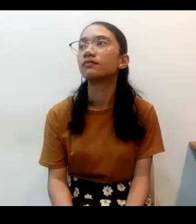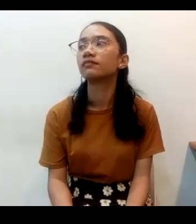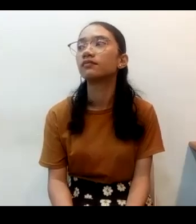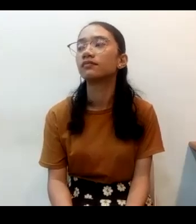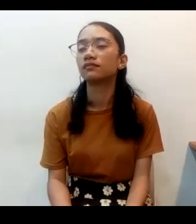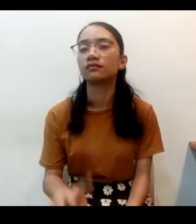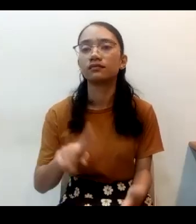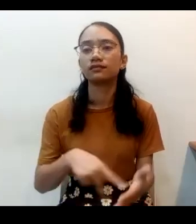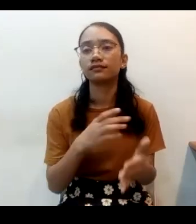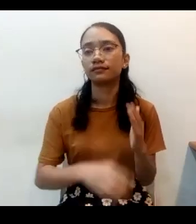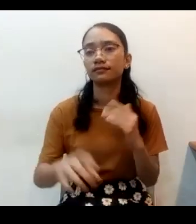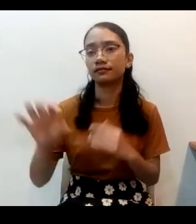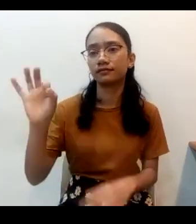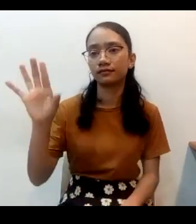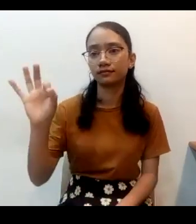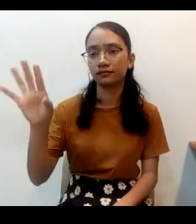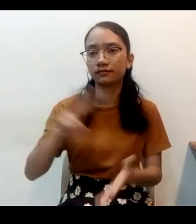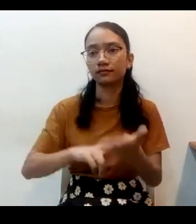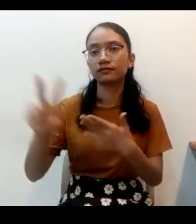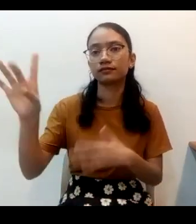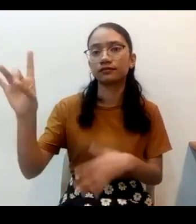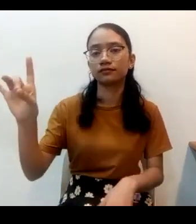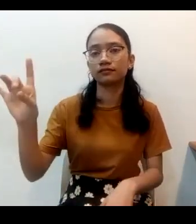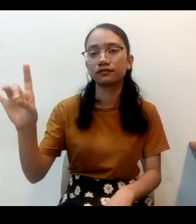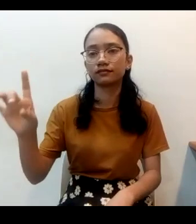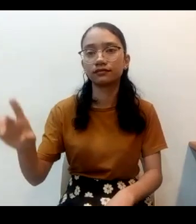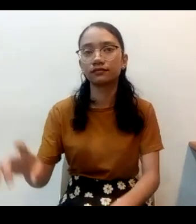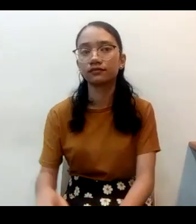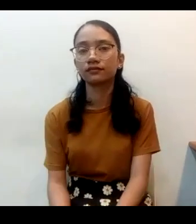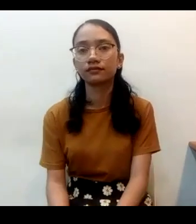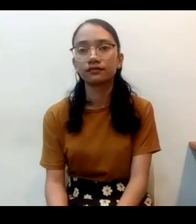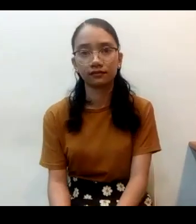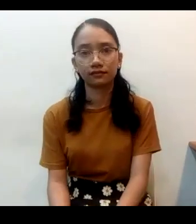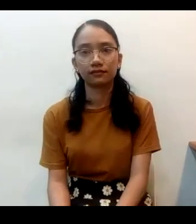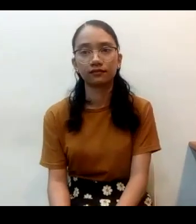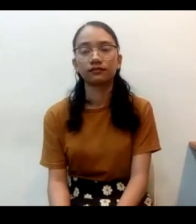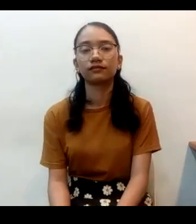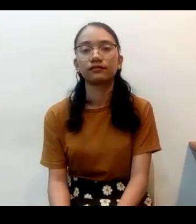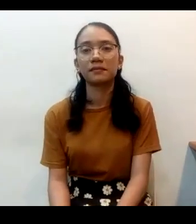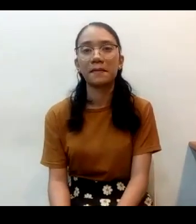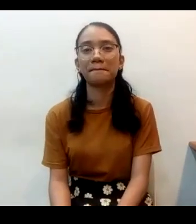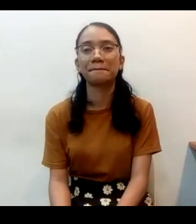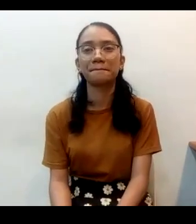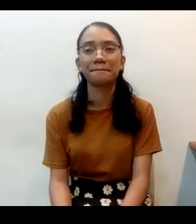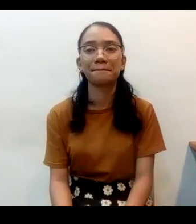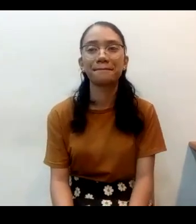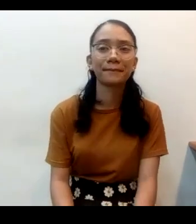Psalm number 19, verse 8. mga awit po, Kapitulo 19, talatang